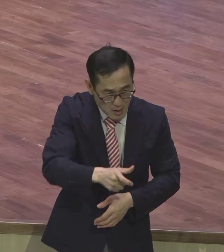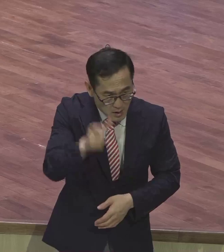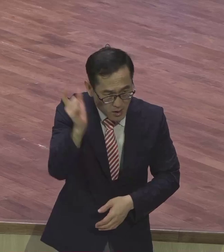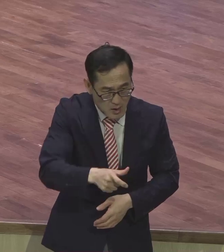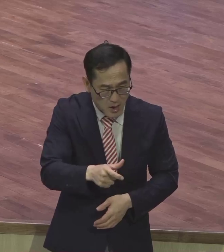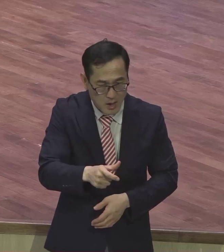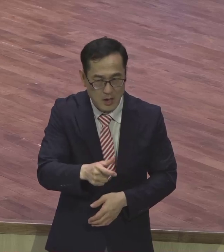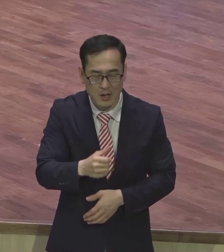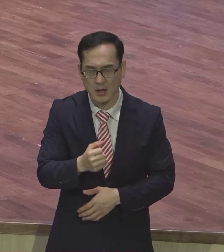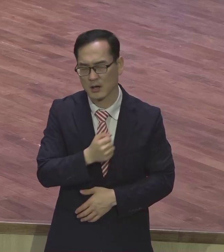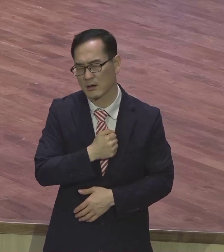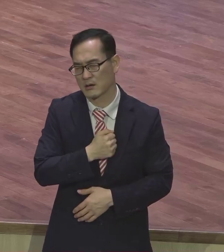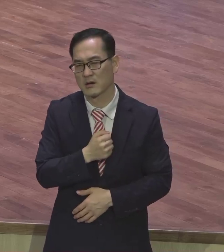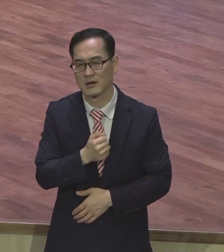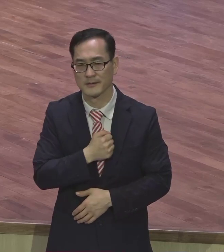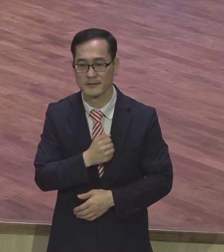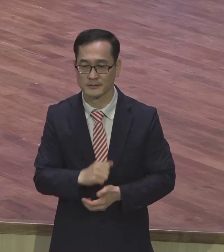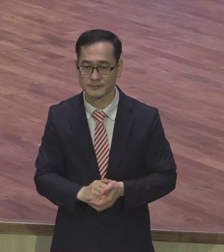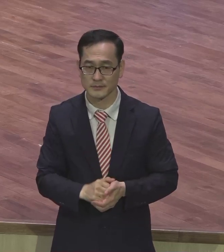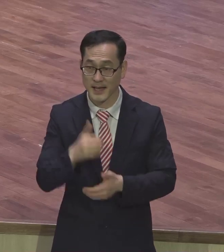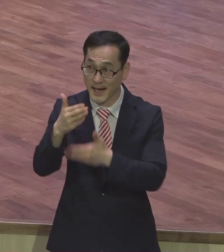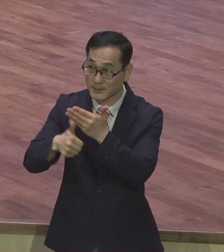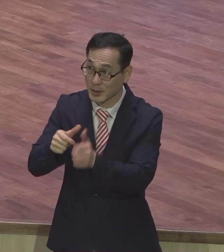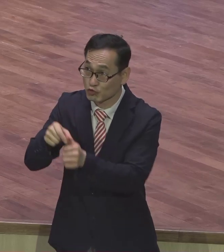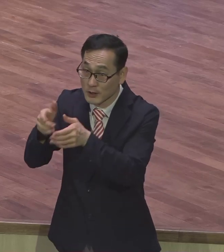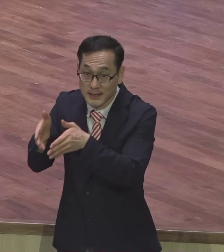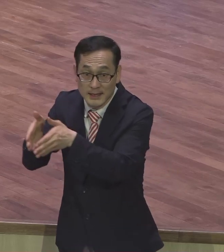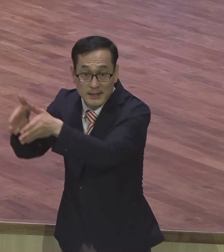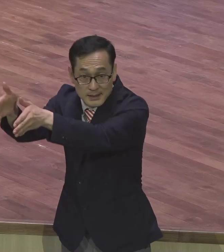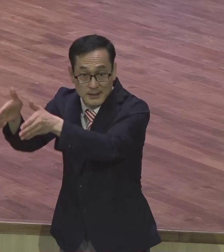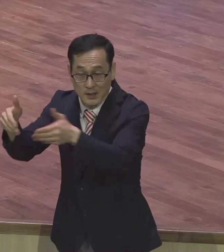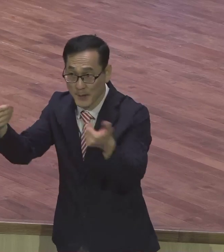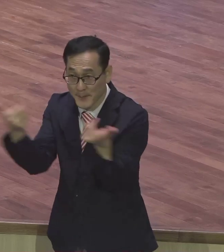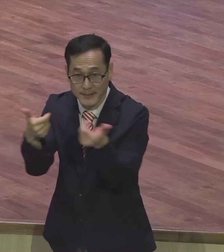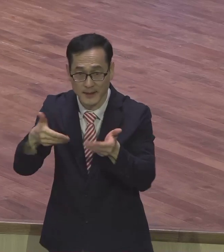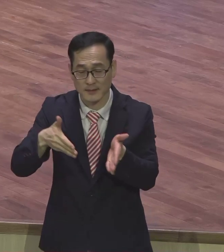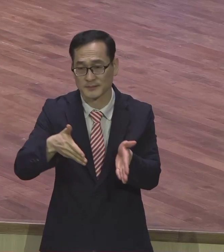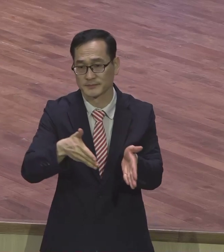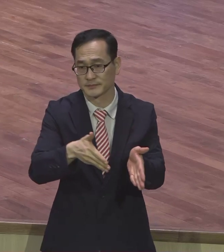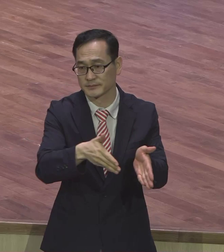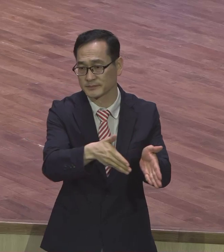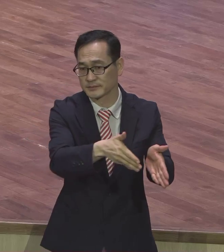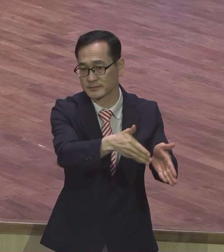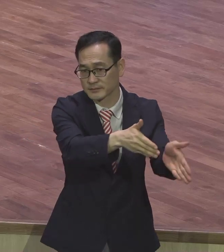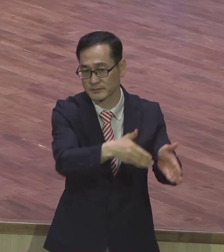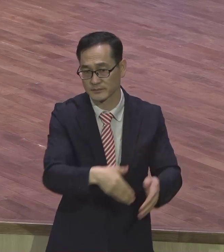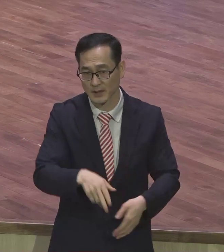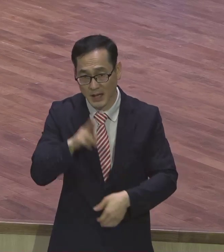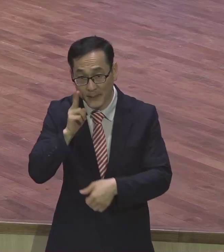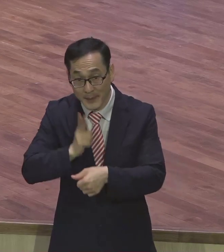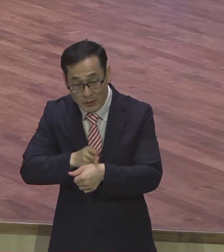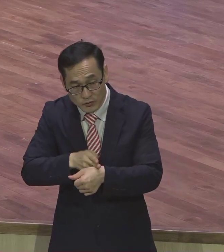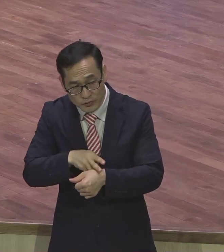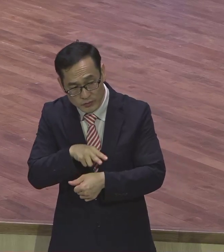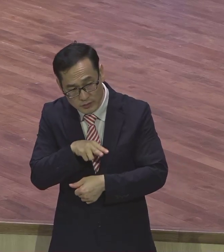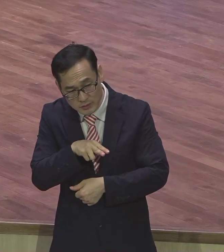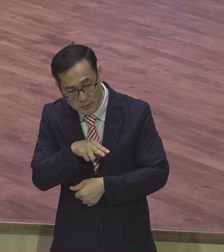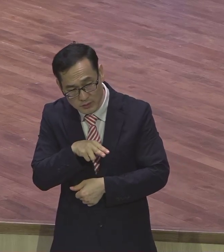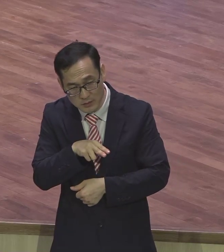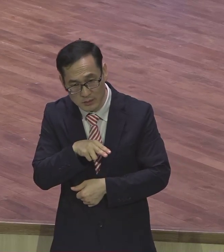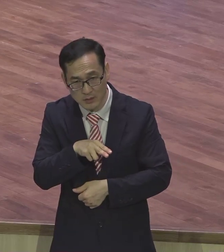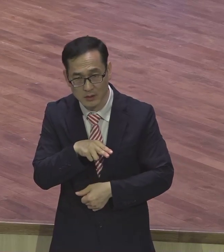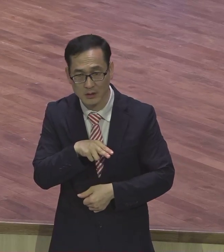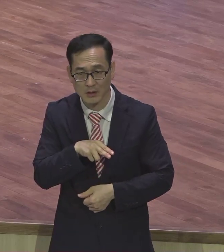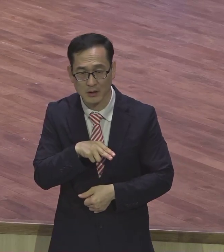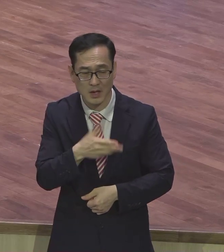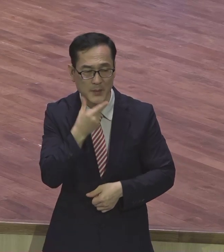전혀 하나님의 구원의 길과는 다른데 있다는 거예요. 이 바울이 볼 때 사도 바울이